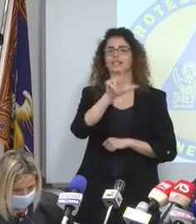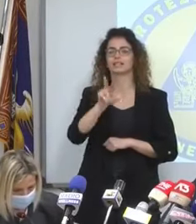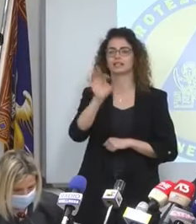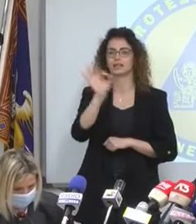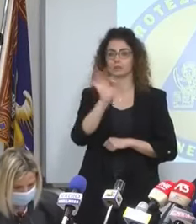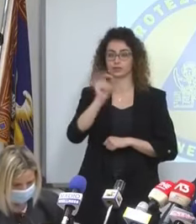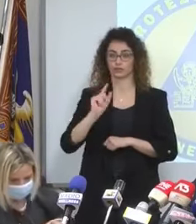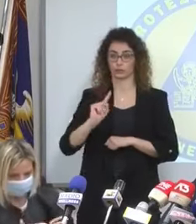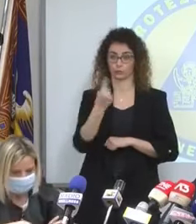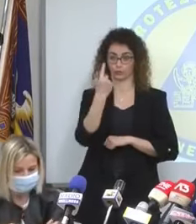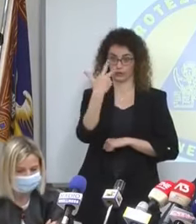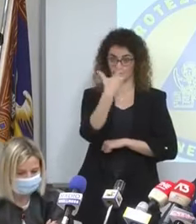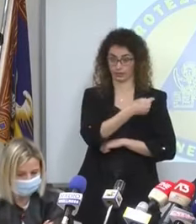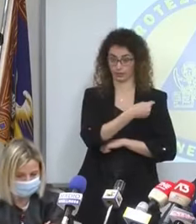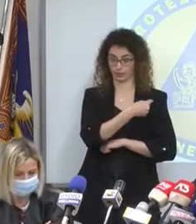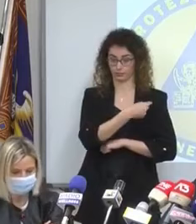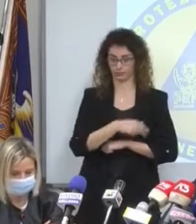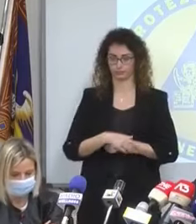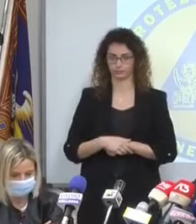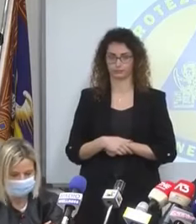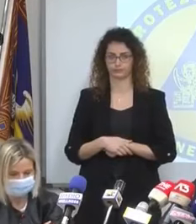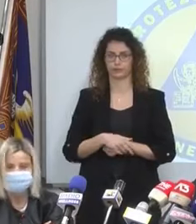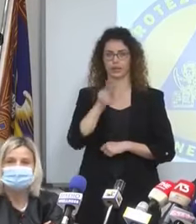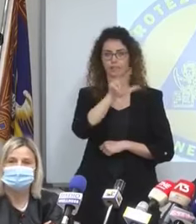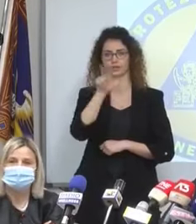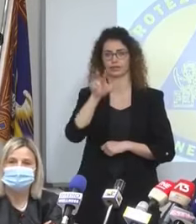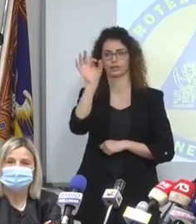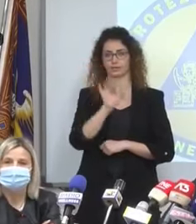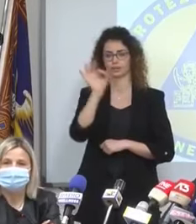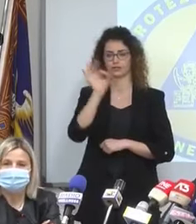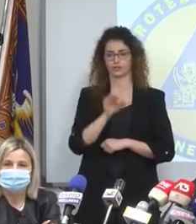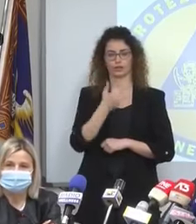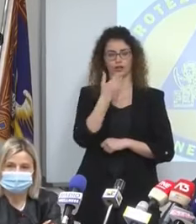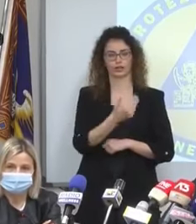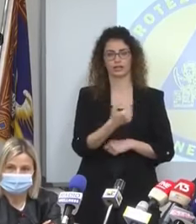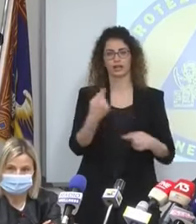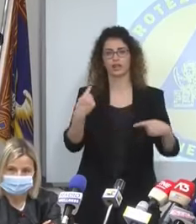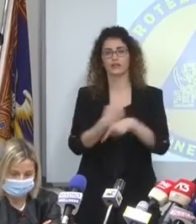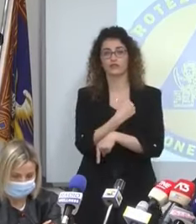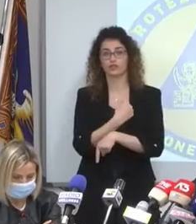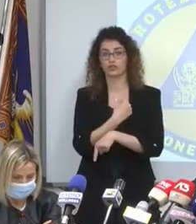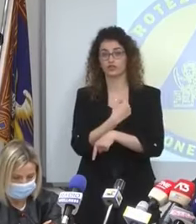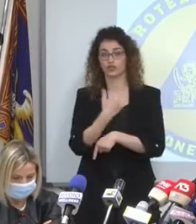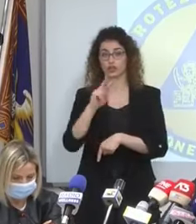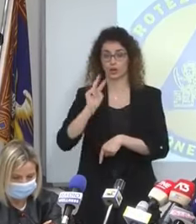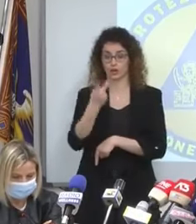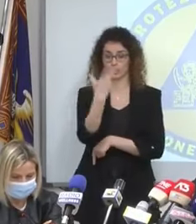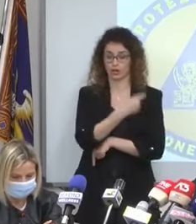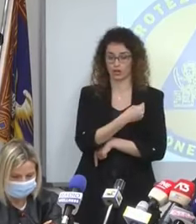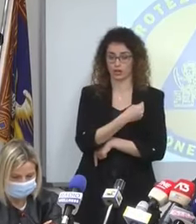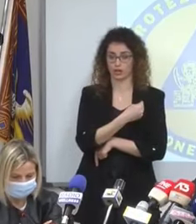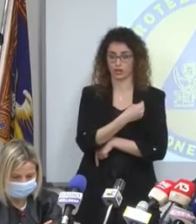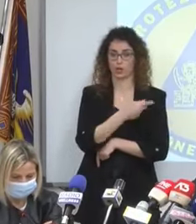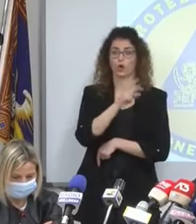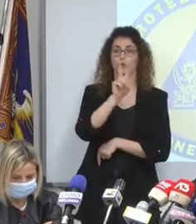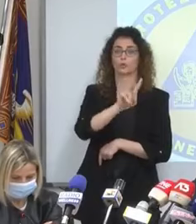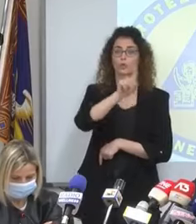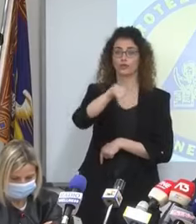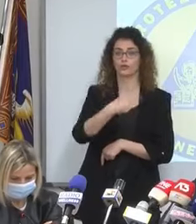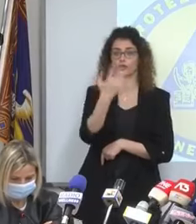33% con prima dose, 33%. Grazie. E invece con ciclo completo?